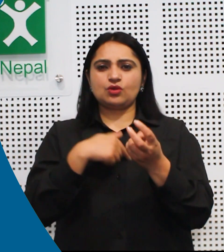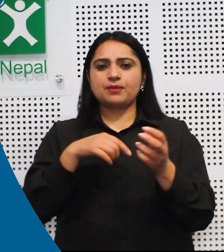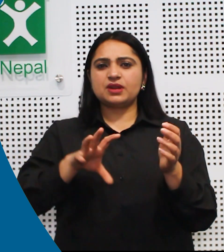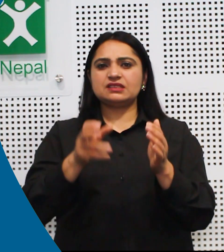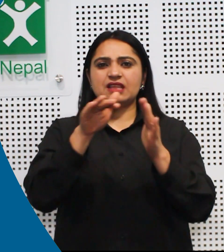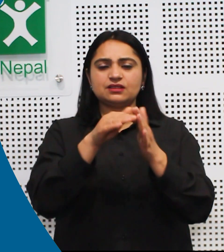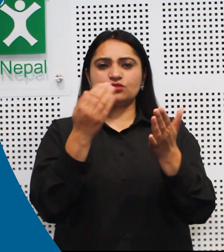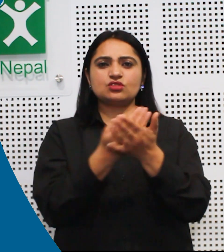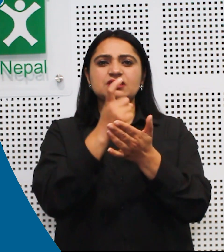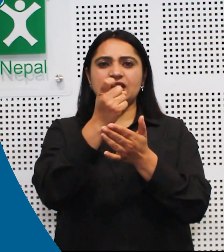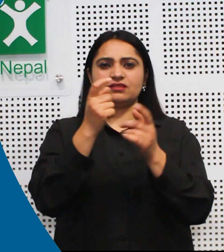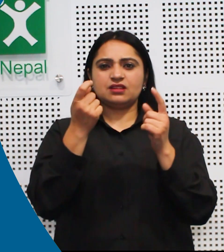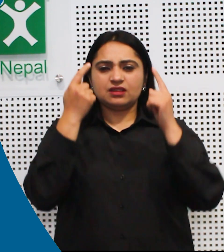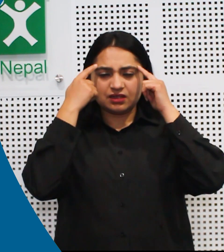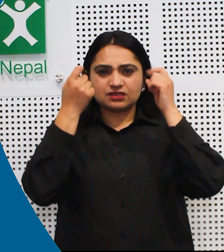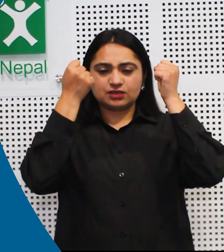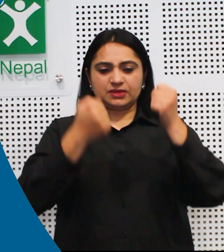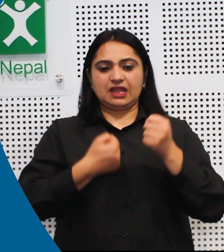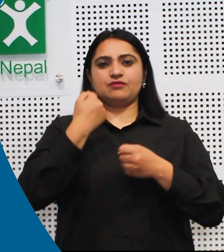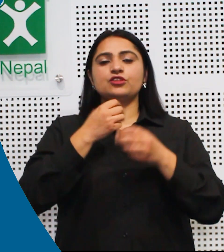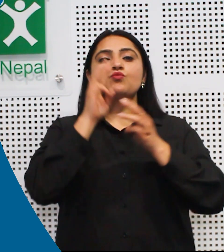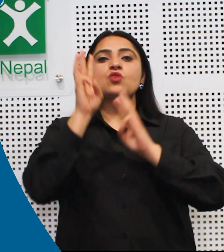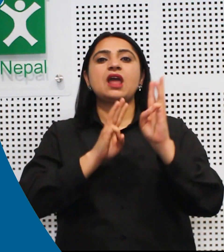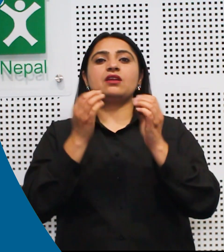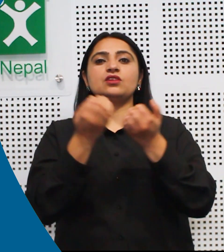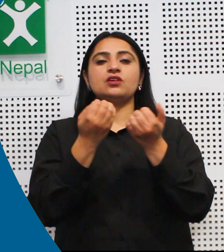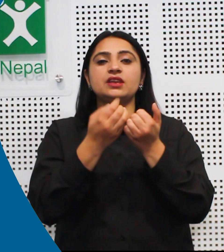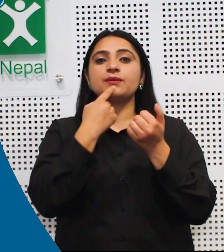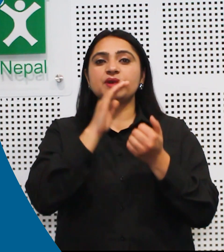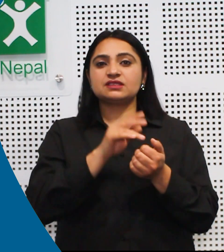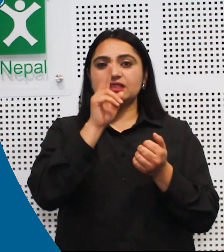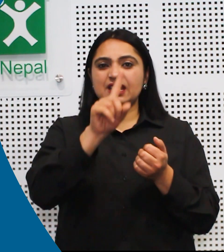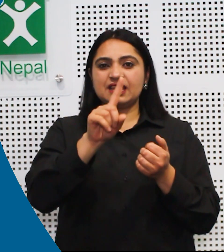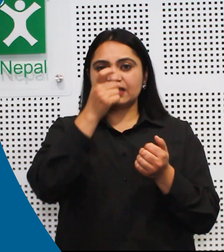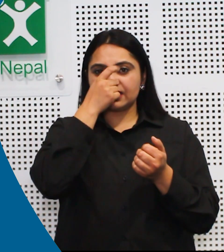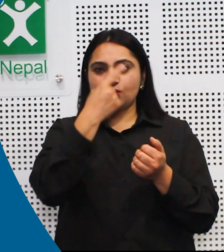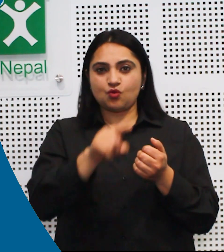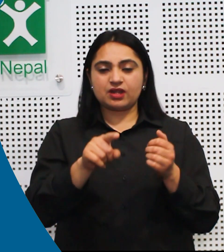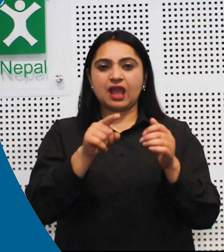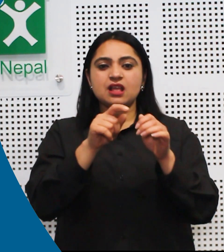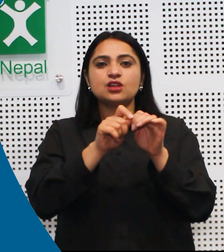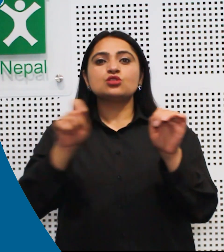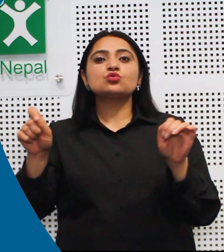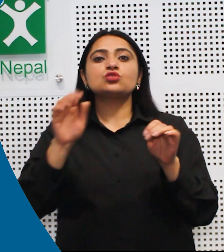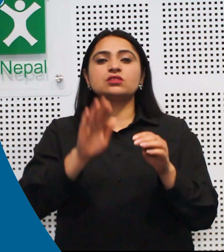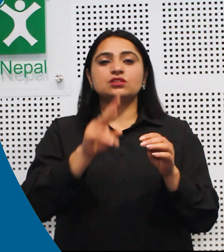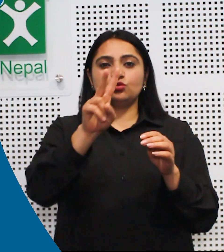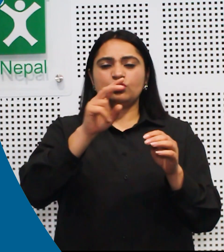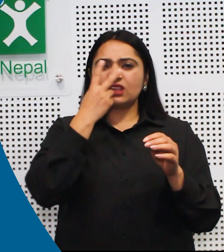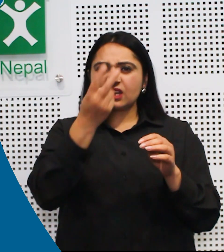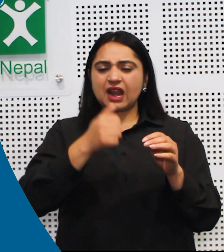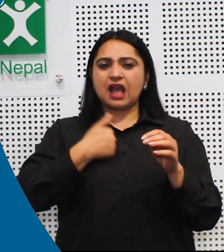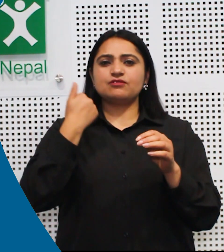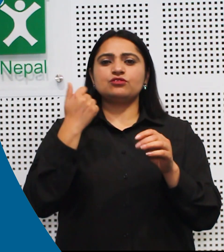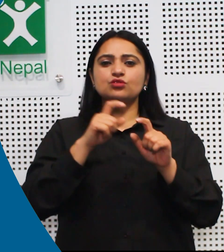तहको संस्थागत क्षमता स्वमूल्याङ्कन लिसा भन्ने छ होइन। लिसामा चाहिँ 100 वटा इन्डिकेटर छ। त्यो इन्डिकेटर हेरेर उहाँहरू आफैले आफ्नो चाहिँ